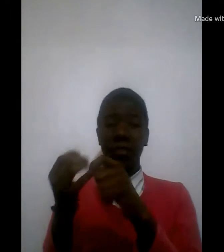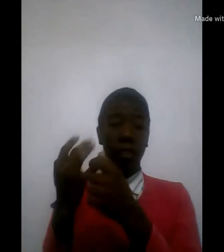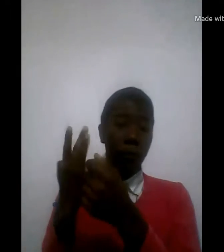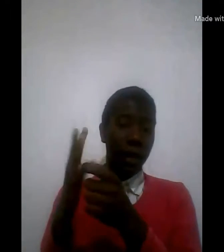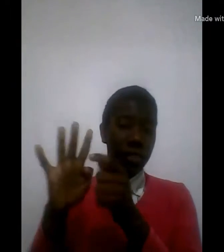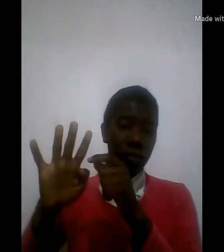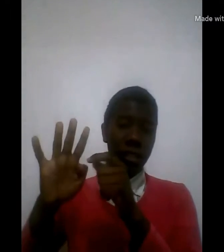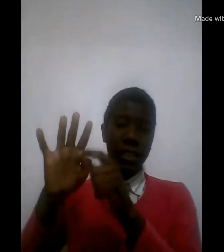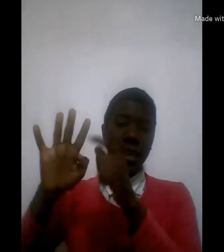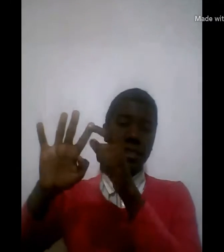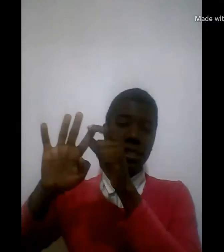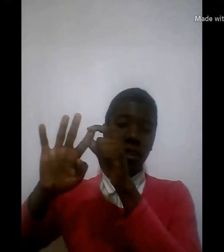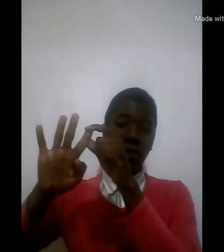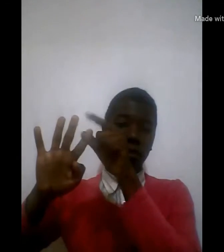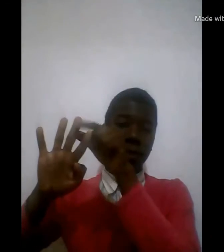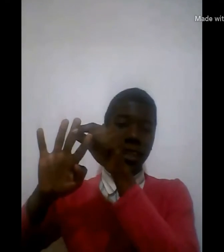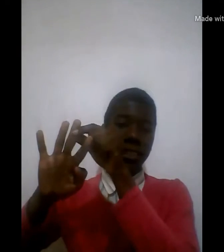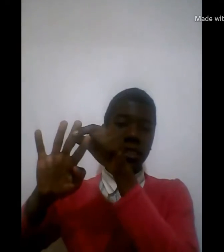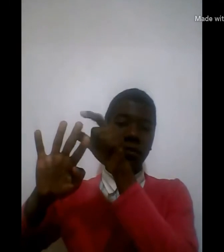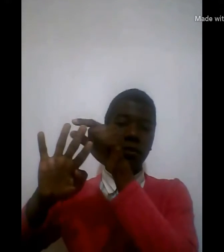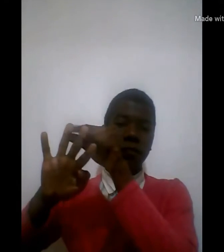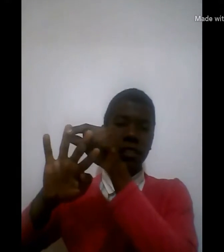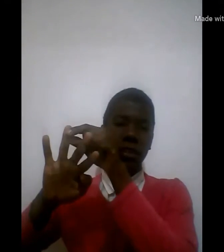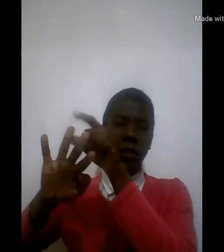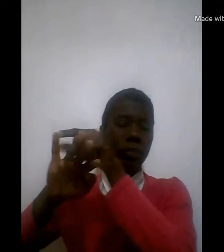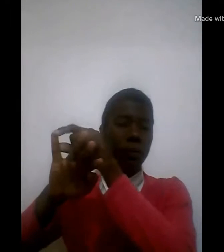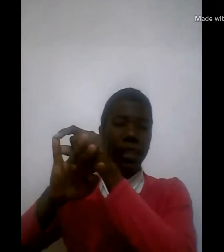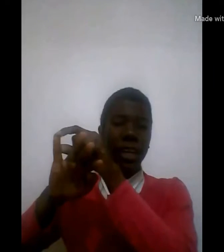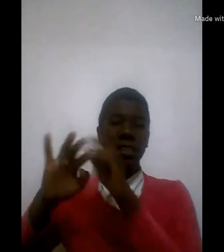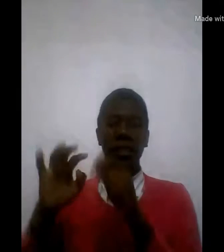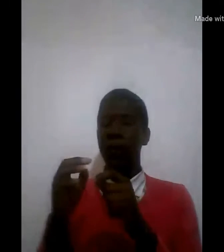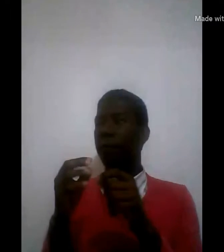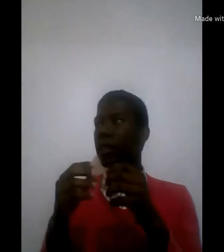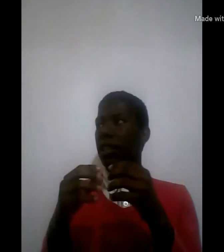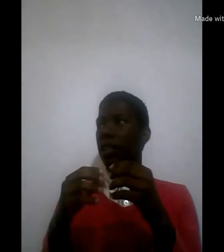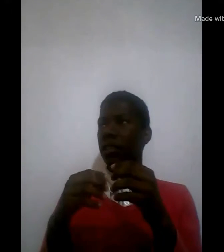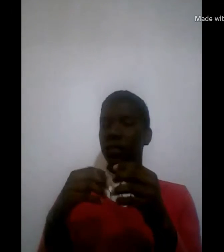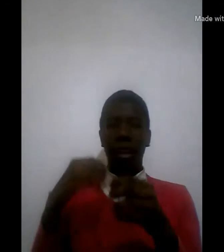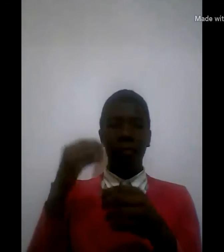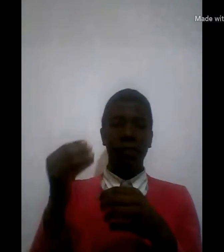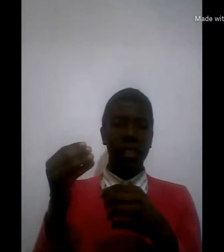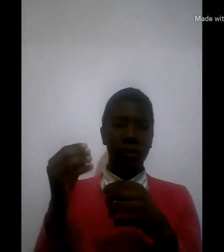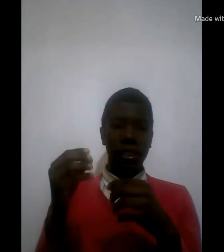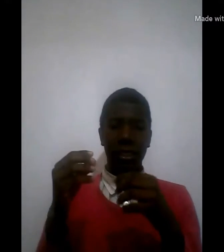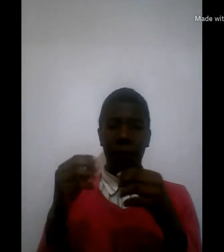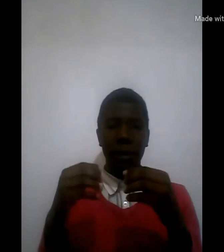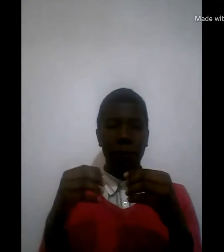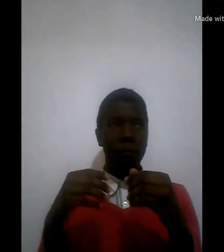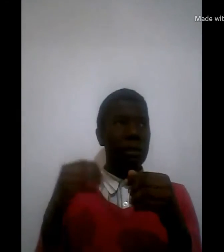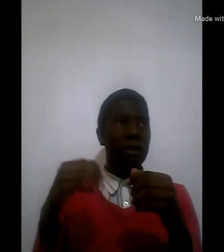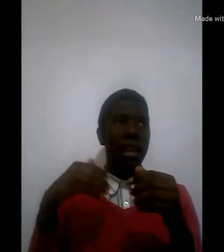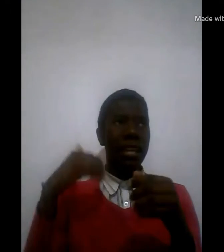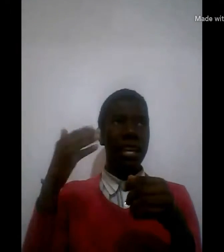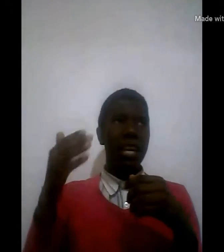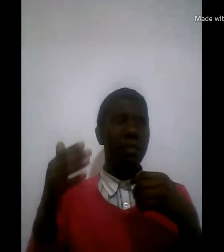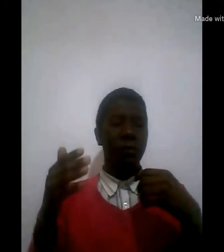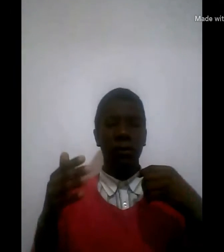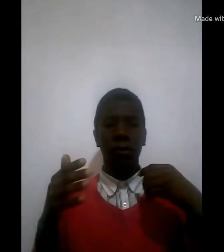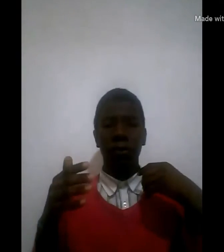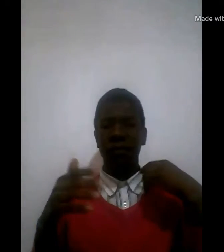as quatro operações, né? Adição, subtração, divisão e multiplicação, geografia, você saber relevo,